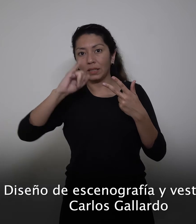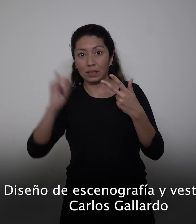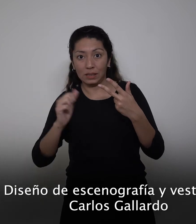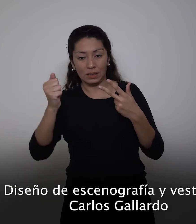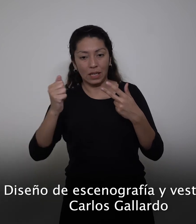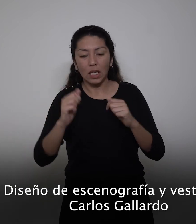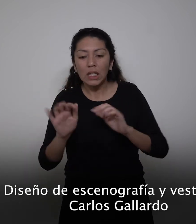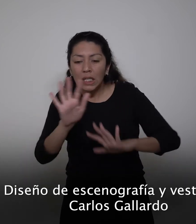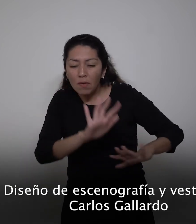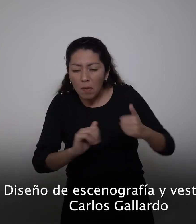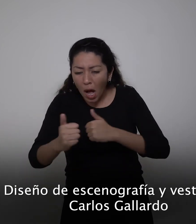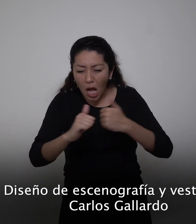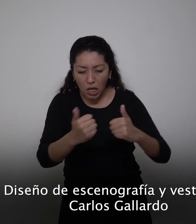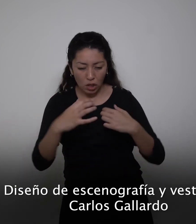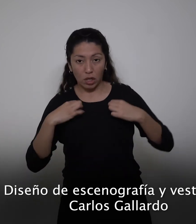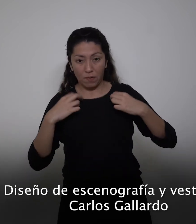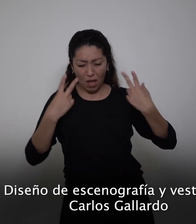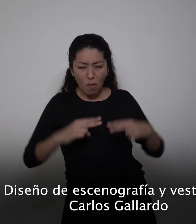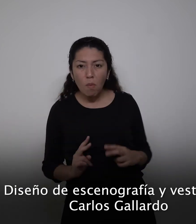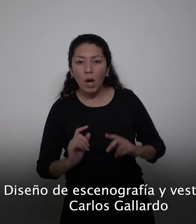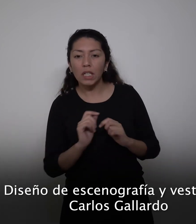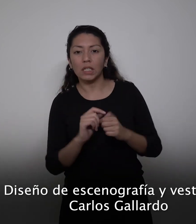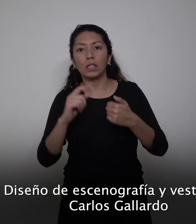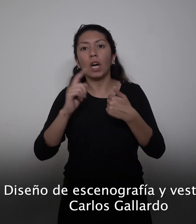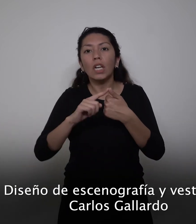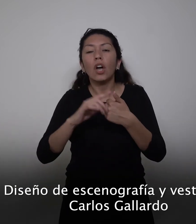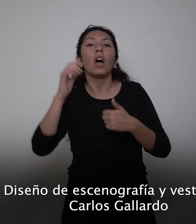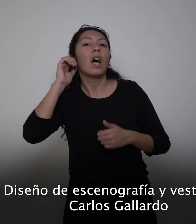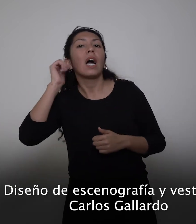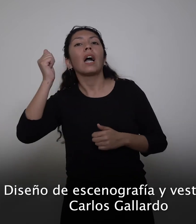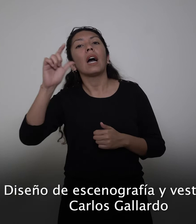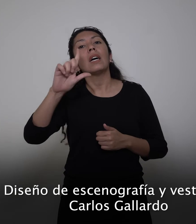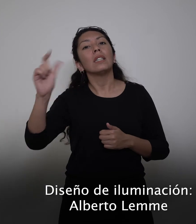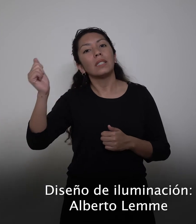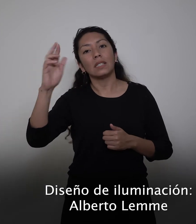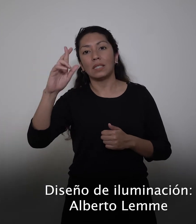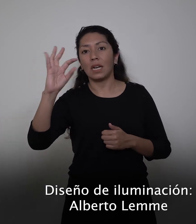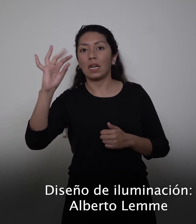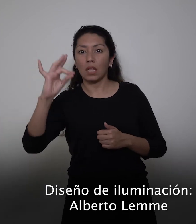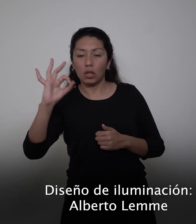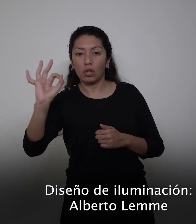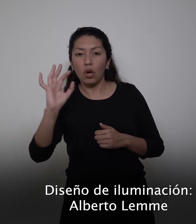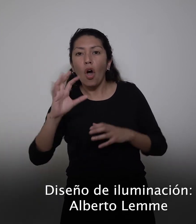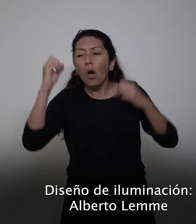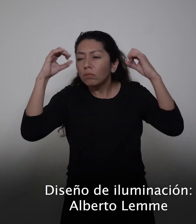de escenografía y vestuario Carlos Gallardo diseño de iluminación